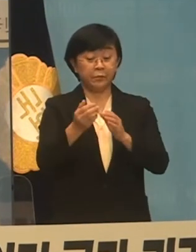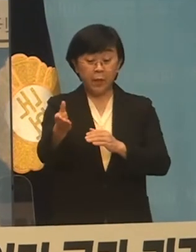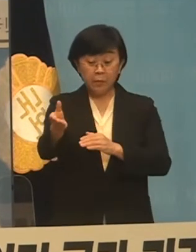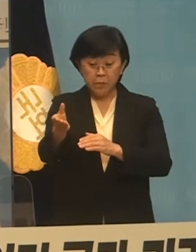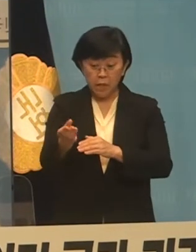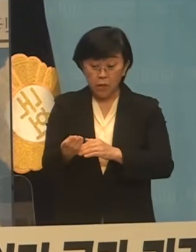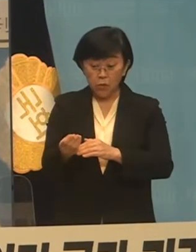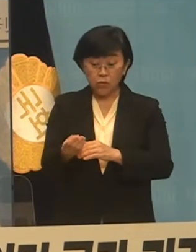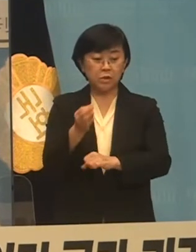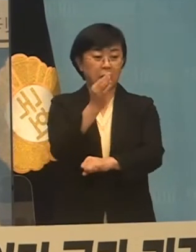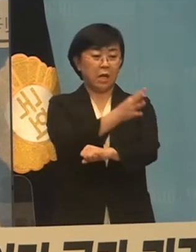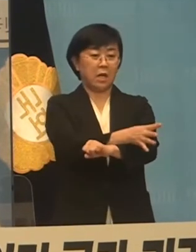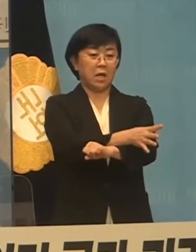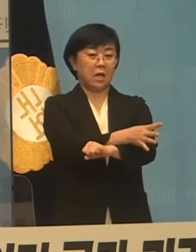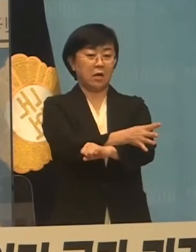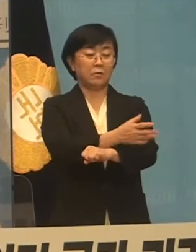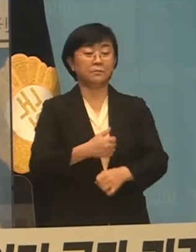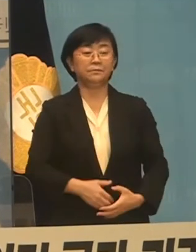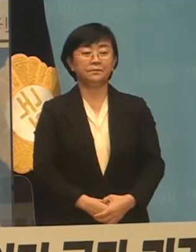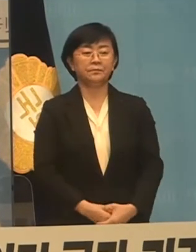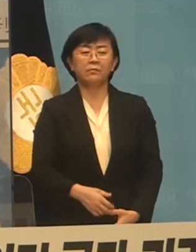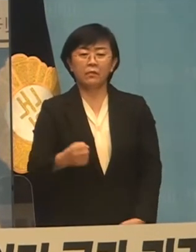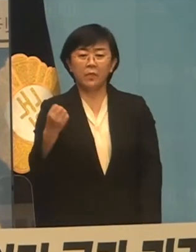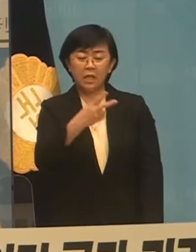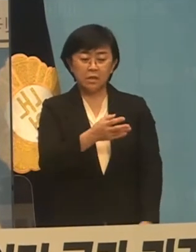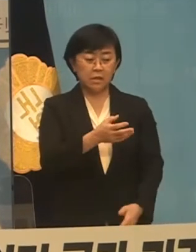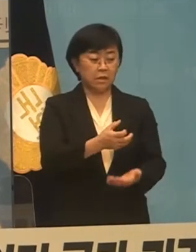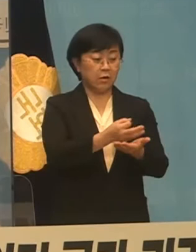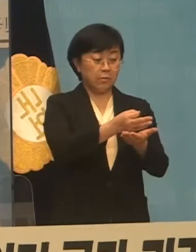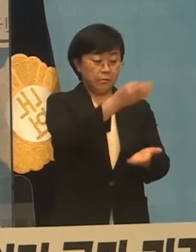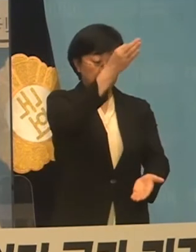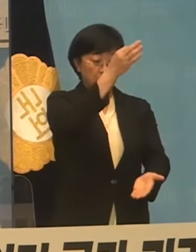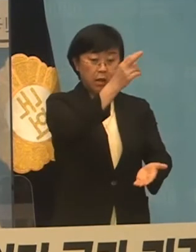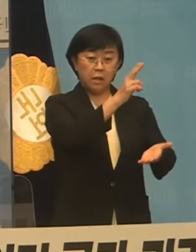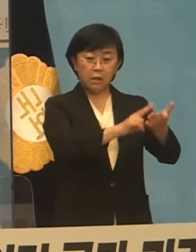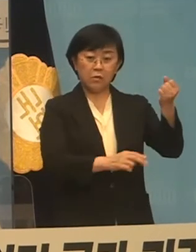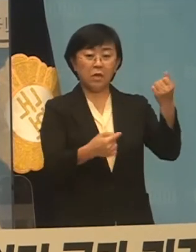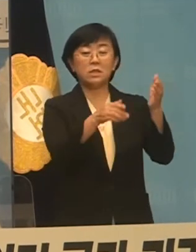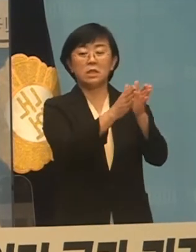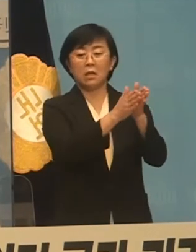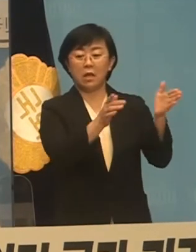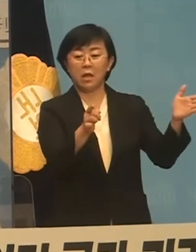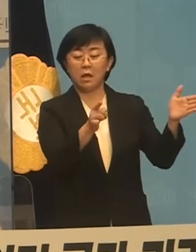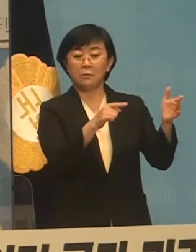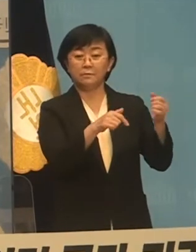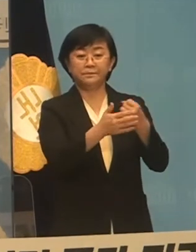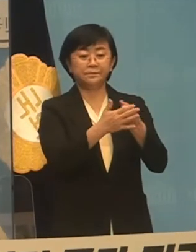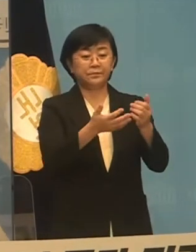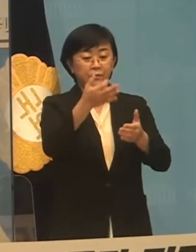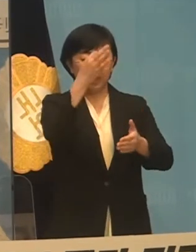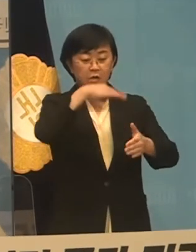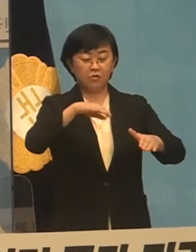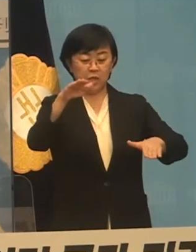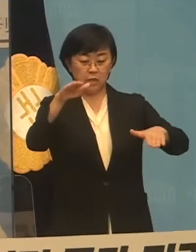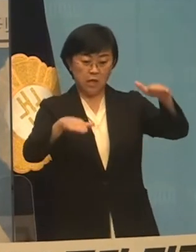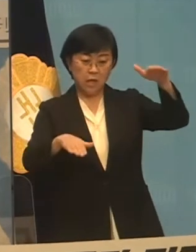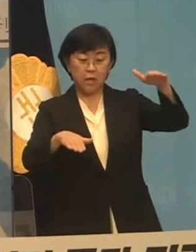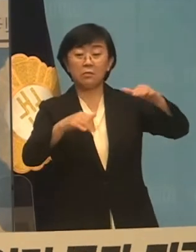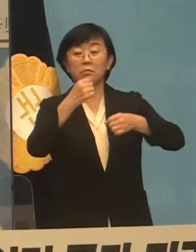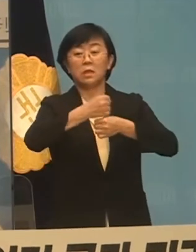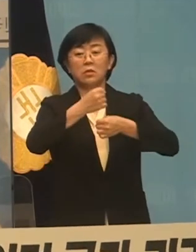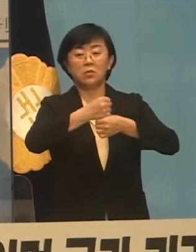돈으로 사들입니다. 이제 다시 비싸게 팔기 위한 작업을 시작합니다. 이윤을 극대화한